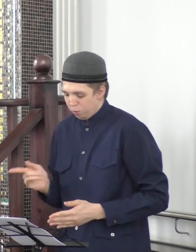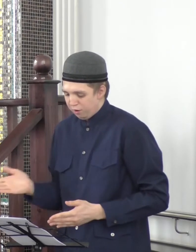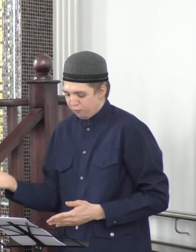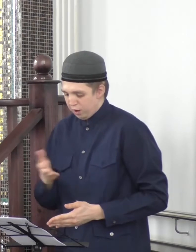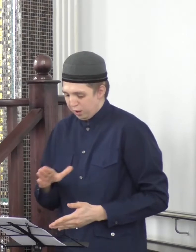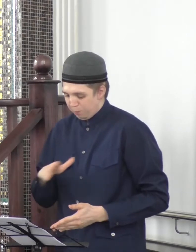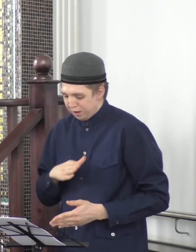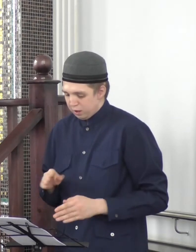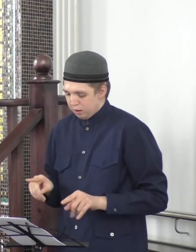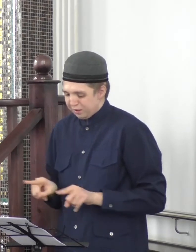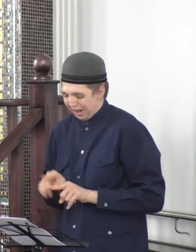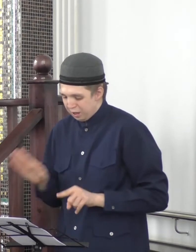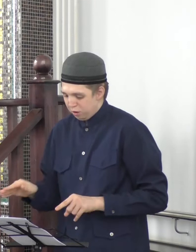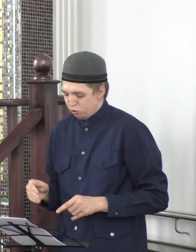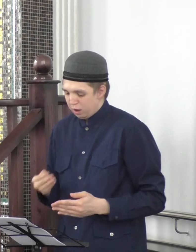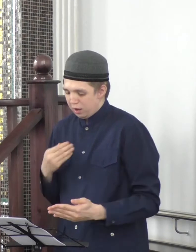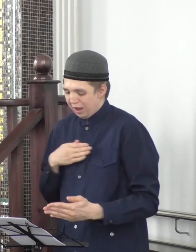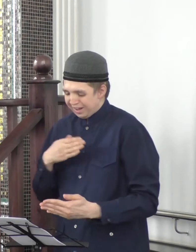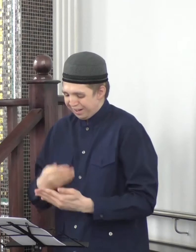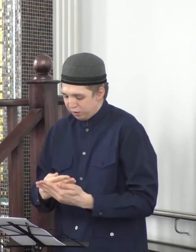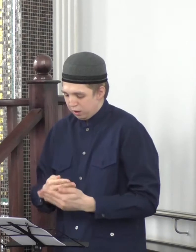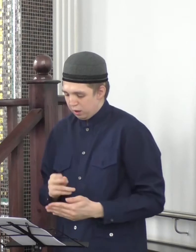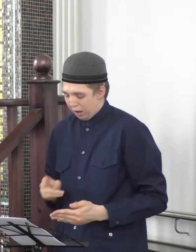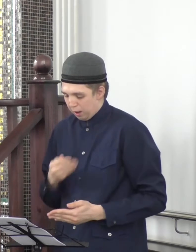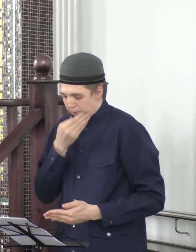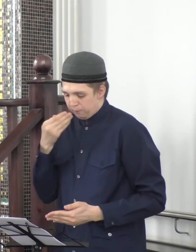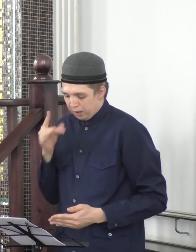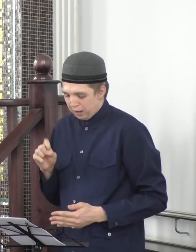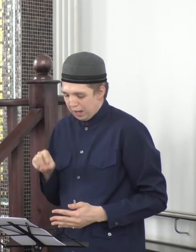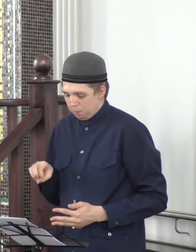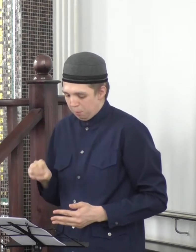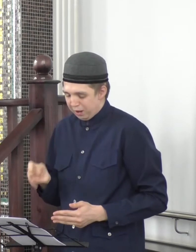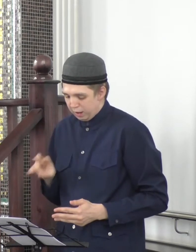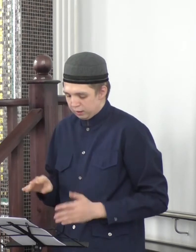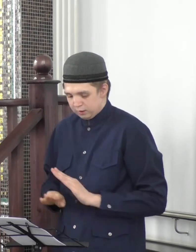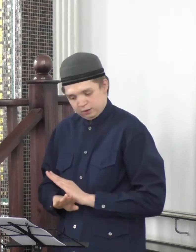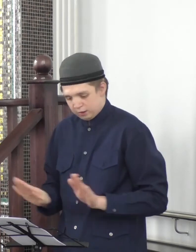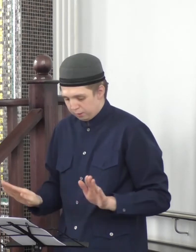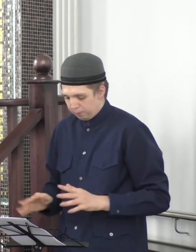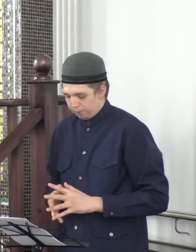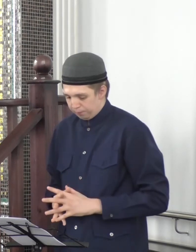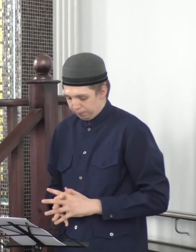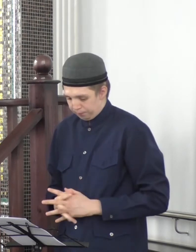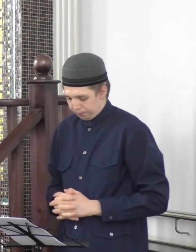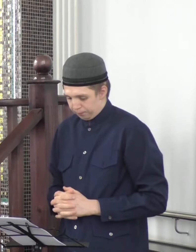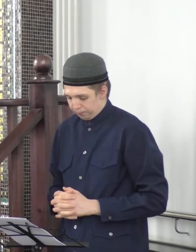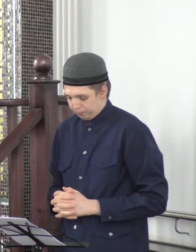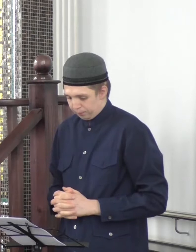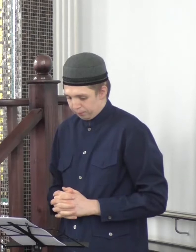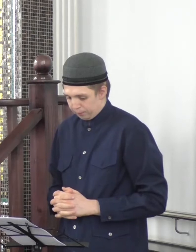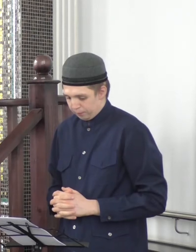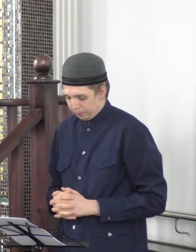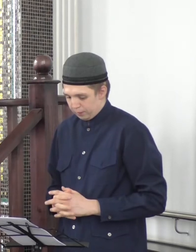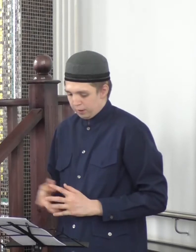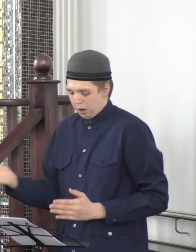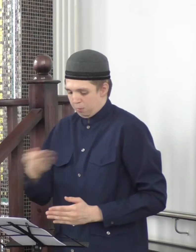1922 жылда шулайық 21 май күнінде біздің бабаларымыз Идел буе Болгар дәүләтендә ислам кабул